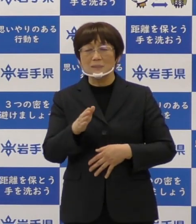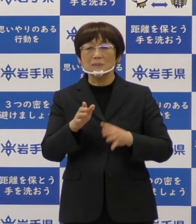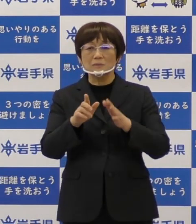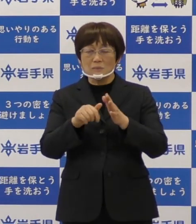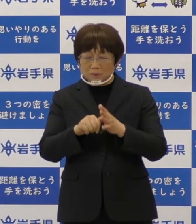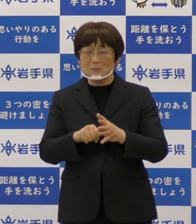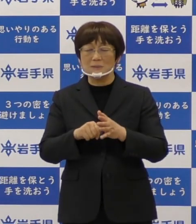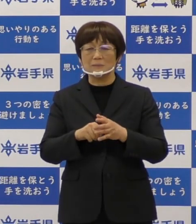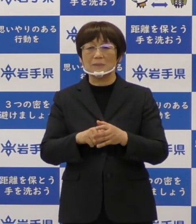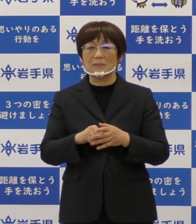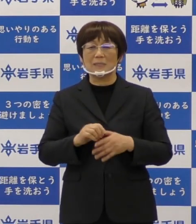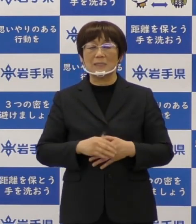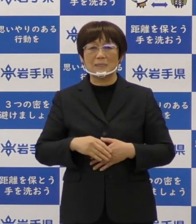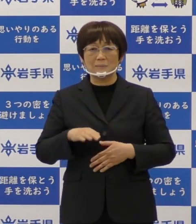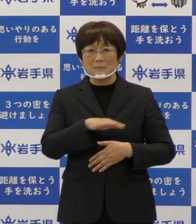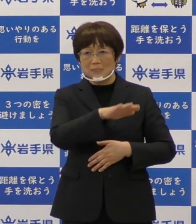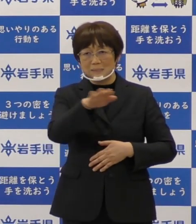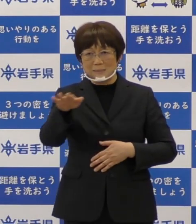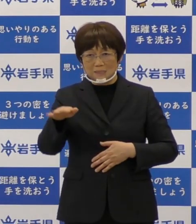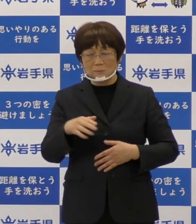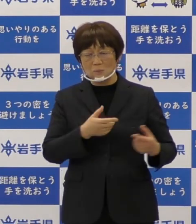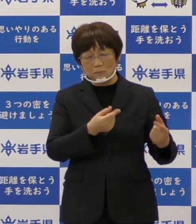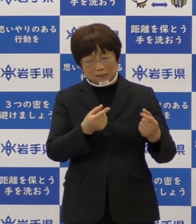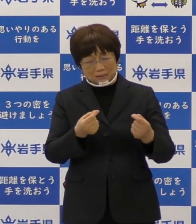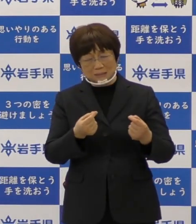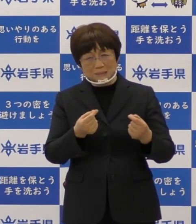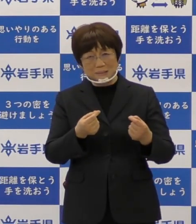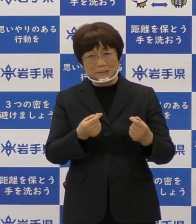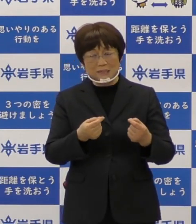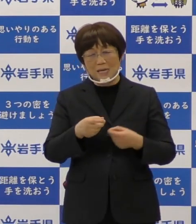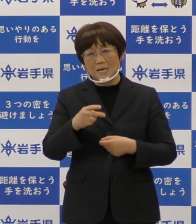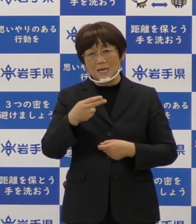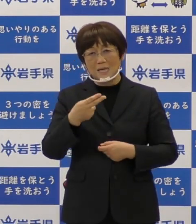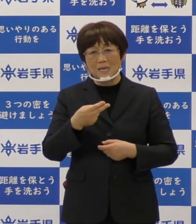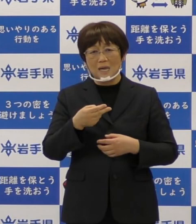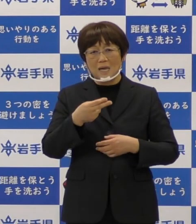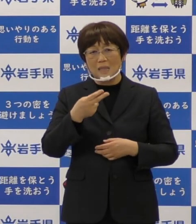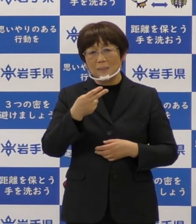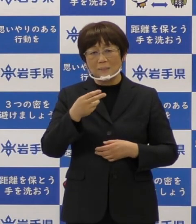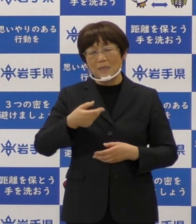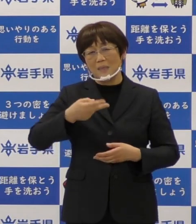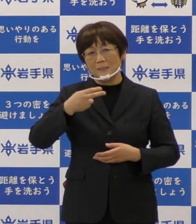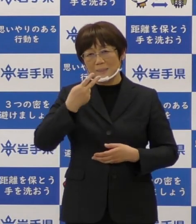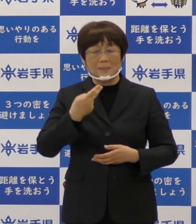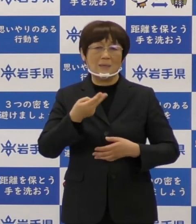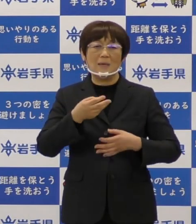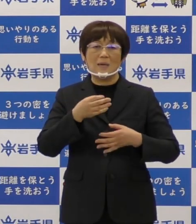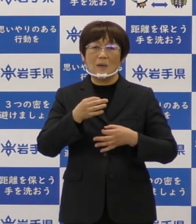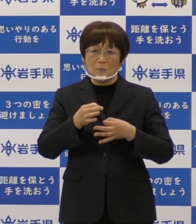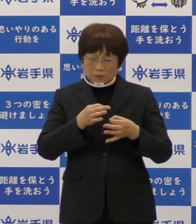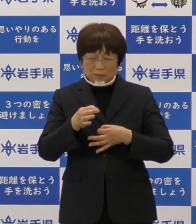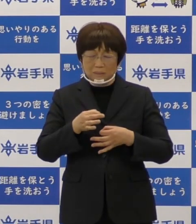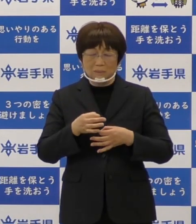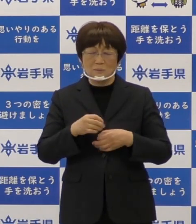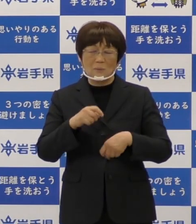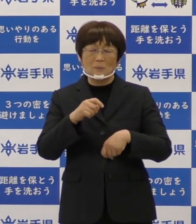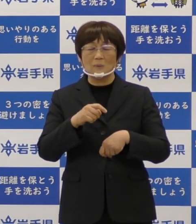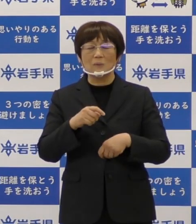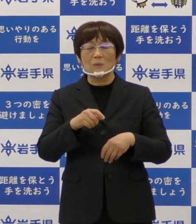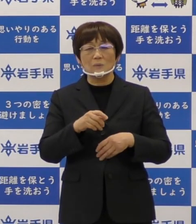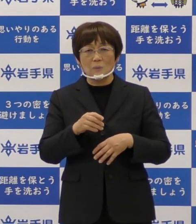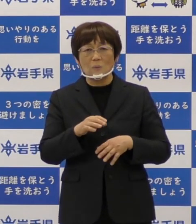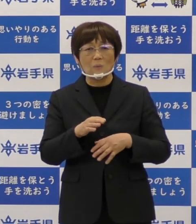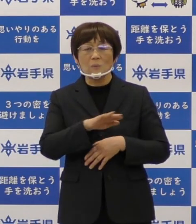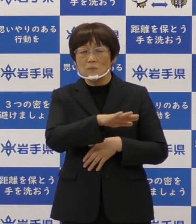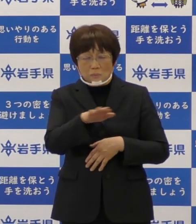もう皆さんやってるような、飲食業、時間短縮とか休業とか、まあ、そういうこと